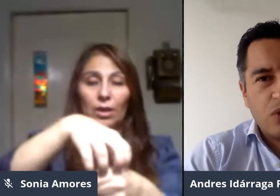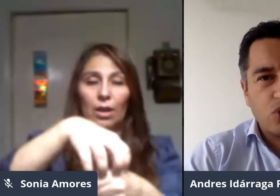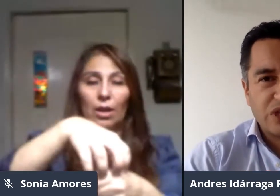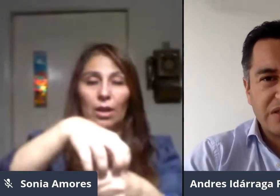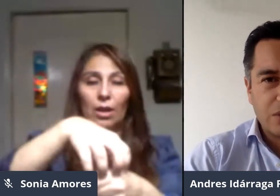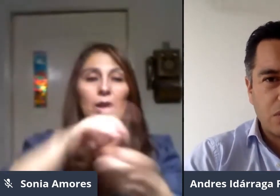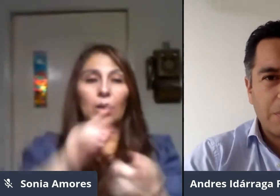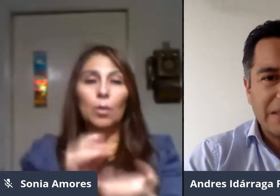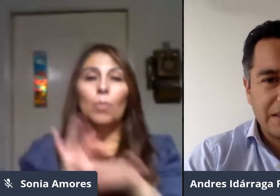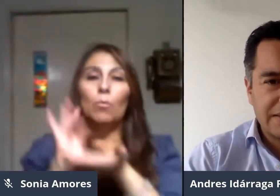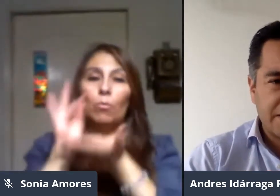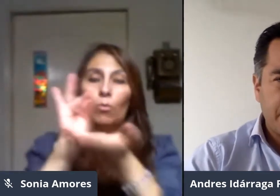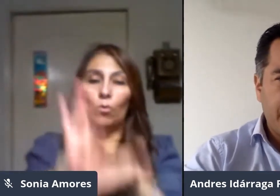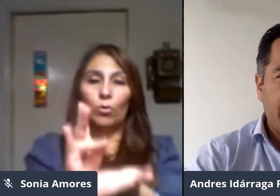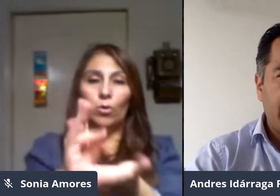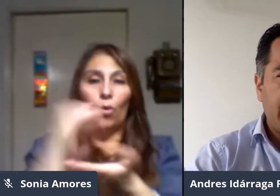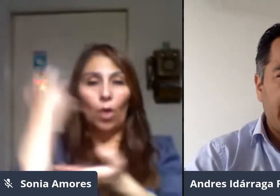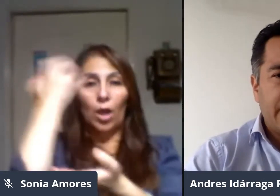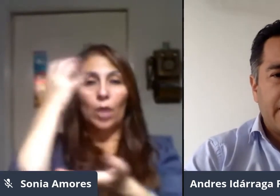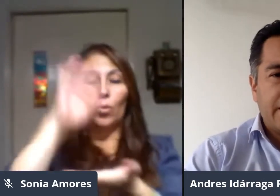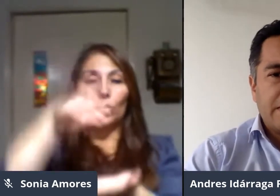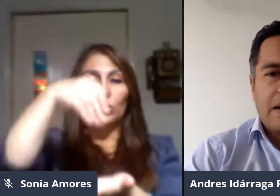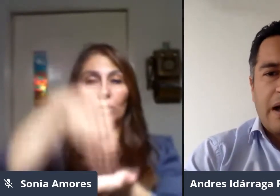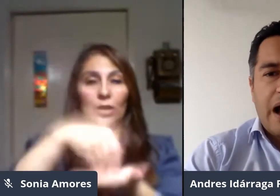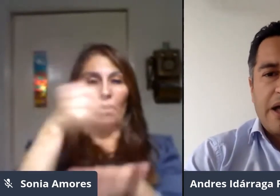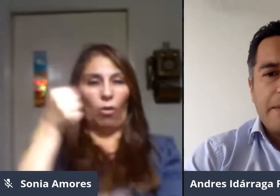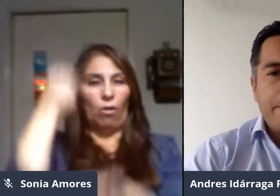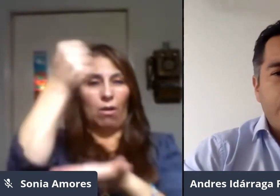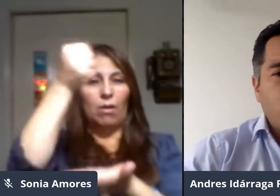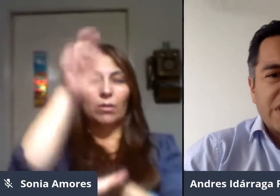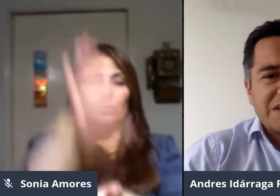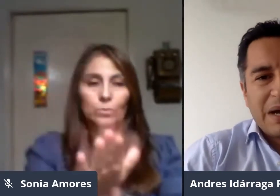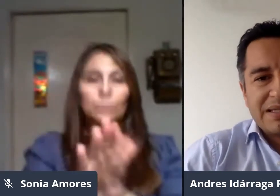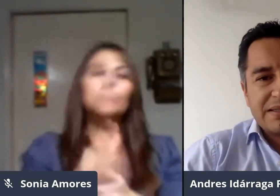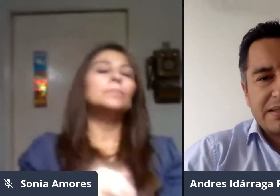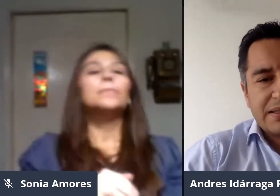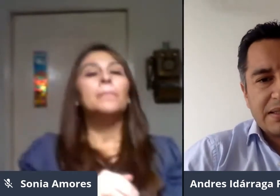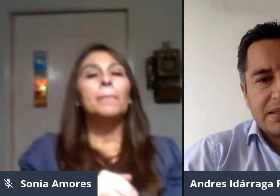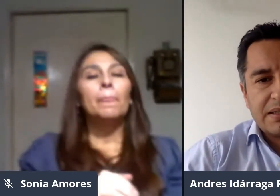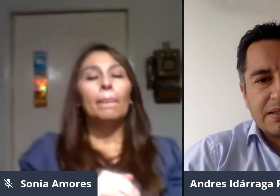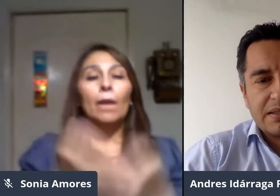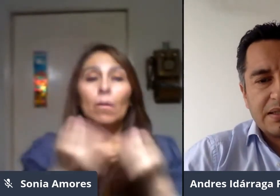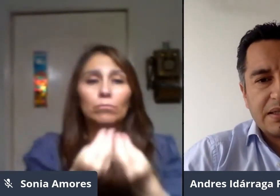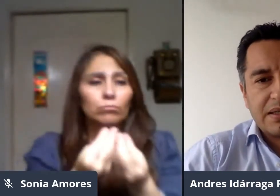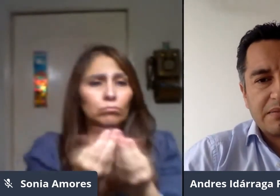desarrollo eurocéntrico, capitalista. Hay muchas más